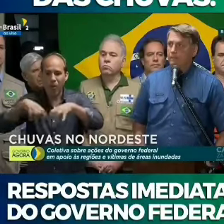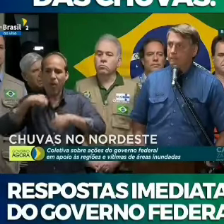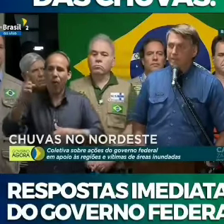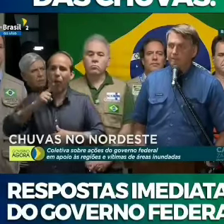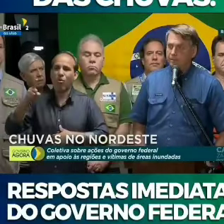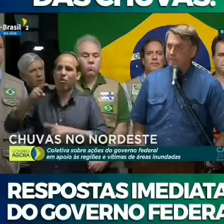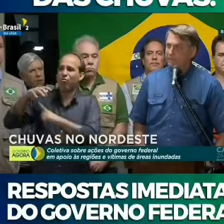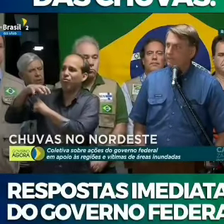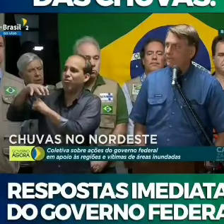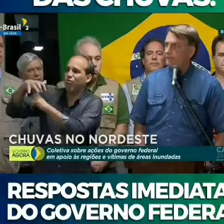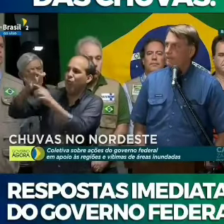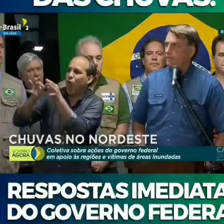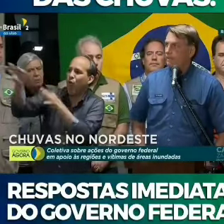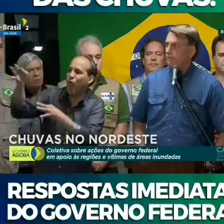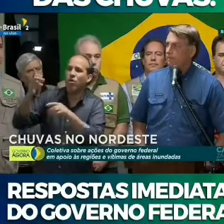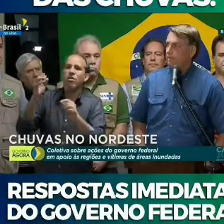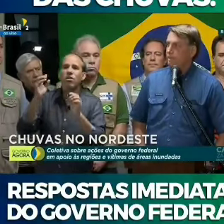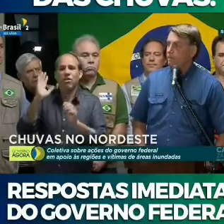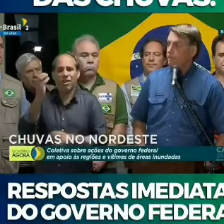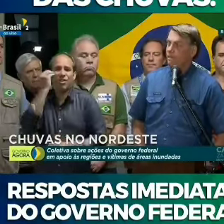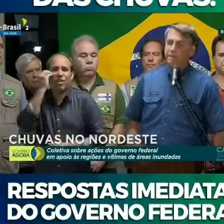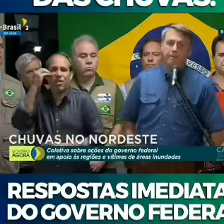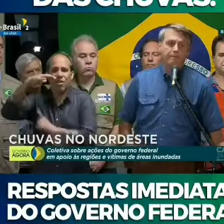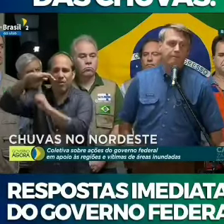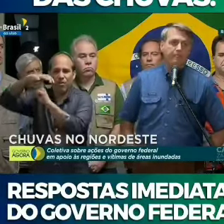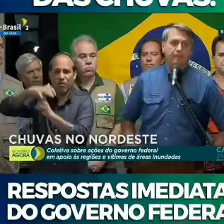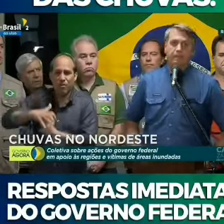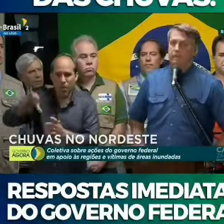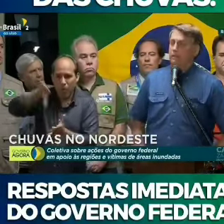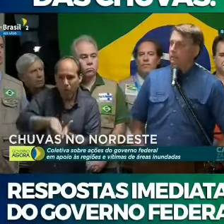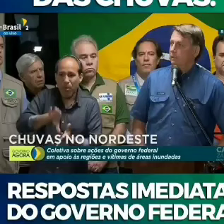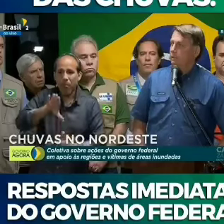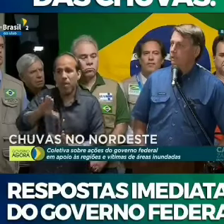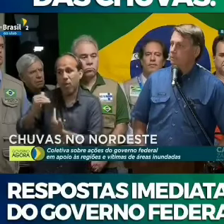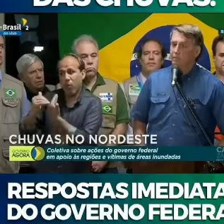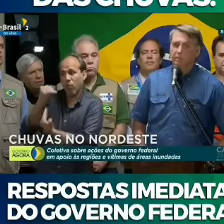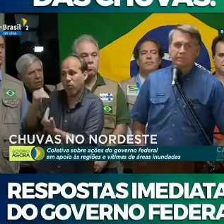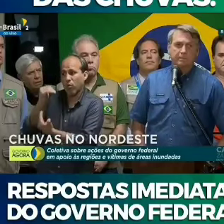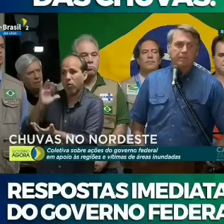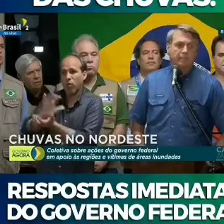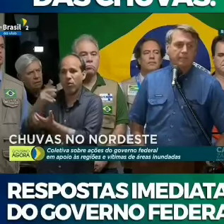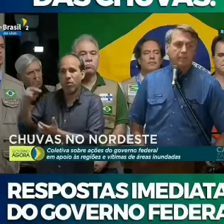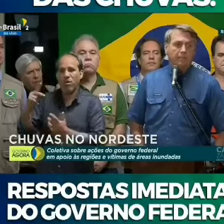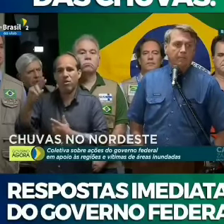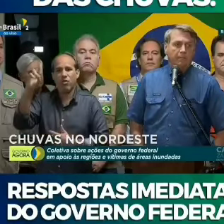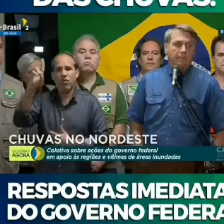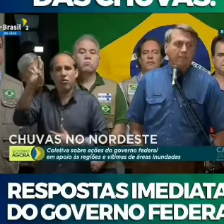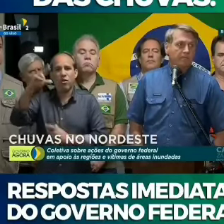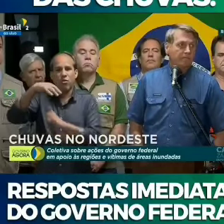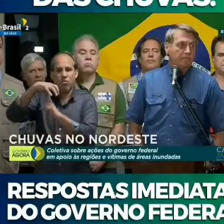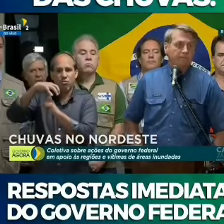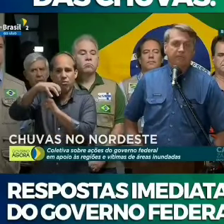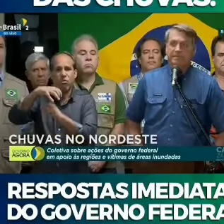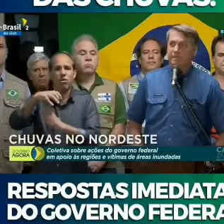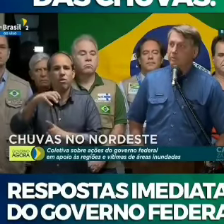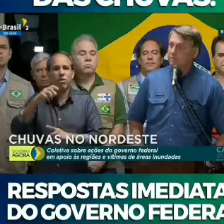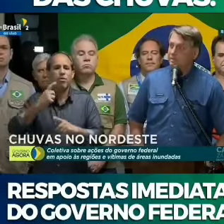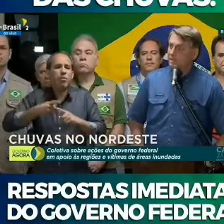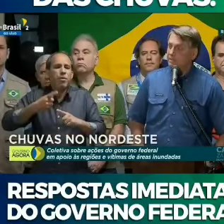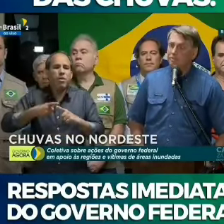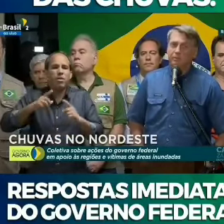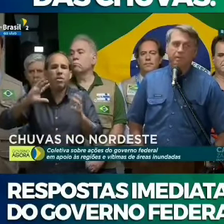Rocha, teve na Bahia e liberou verba, né? A gente sabe que os governantes às